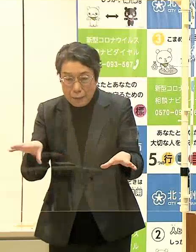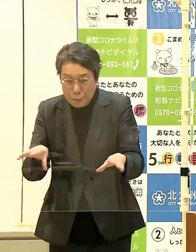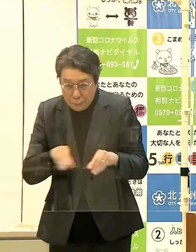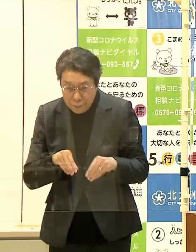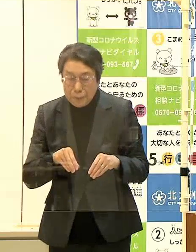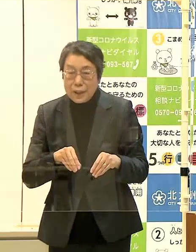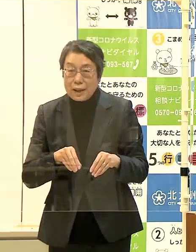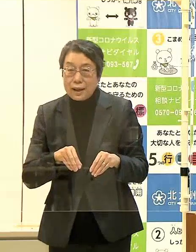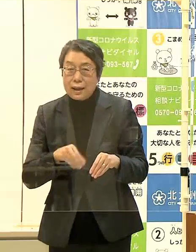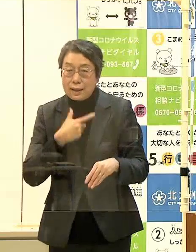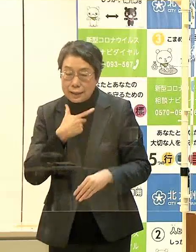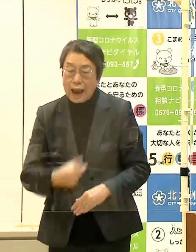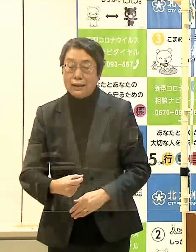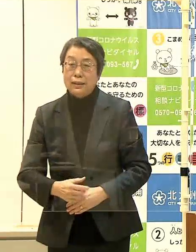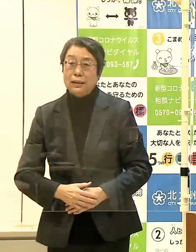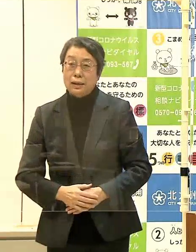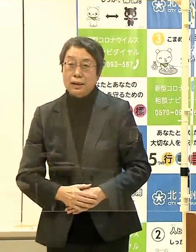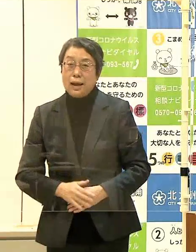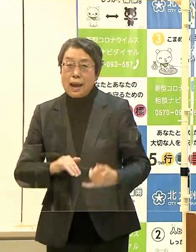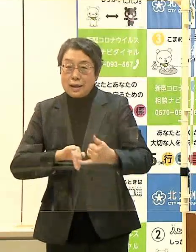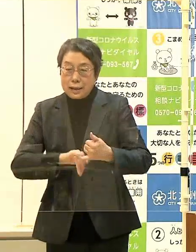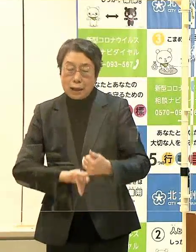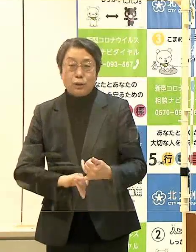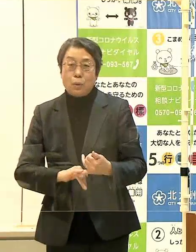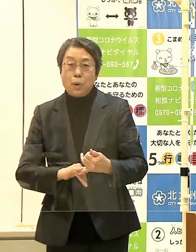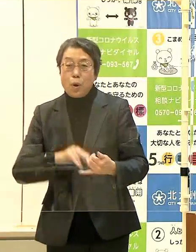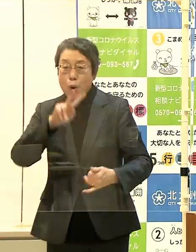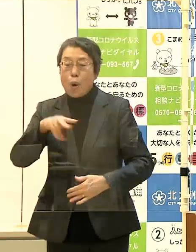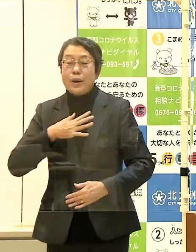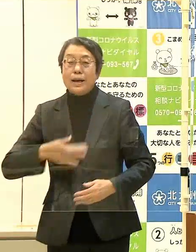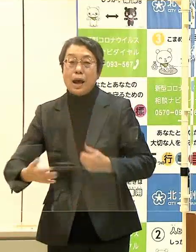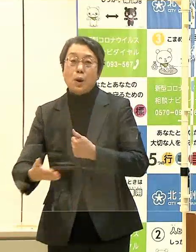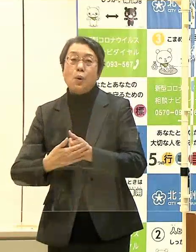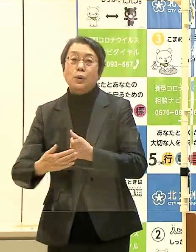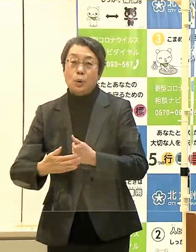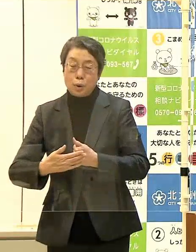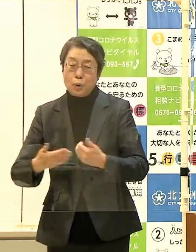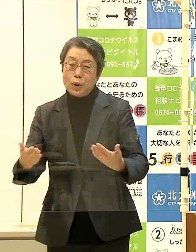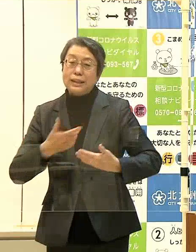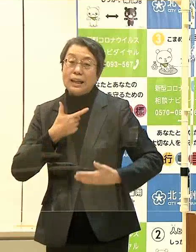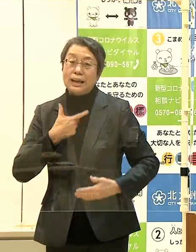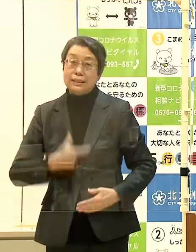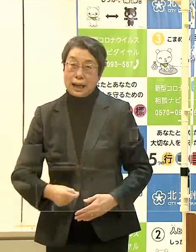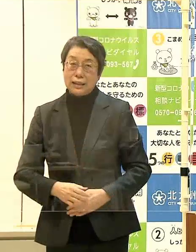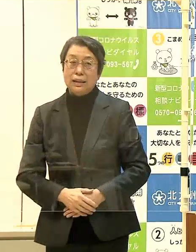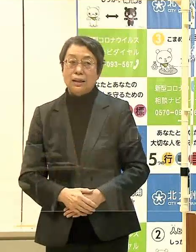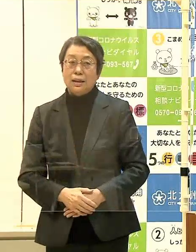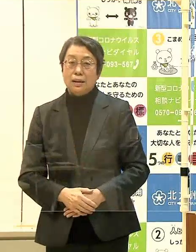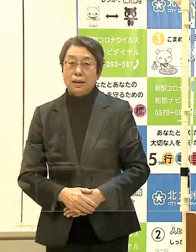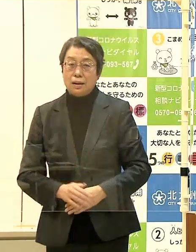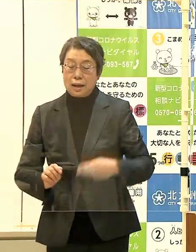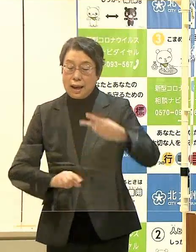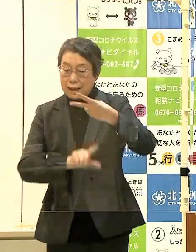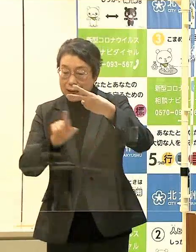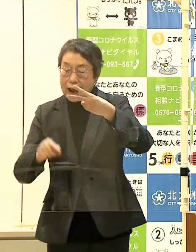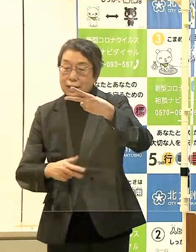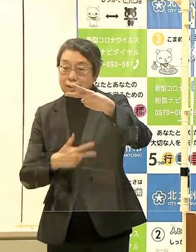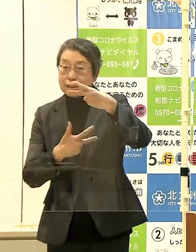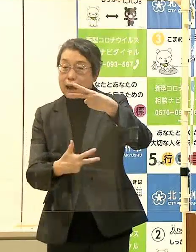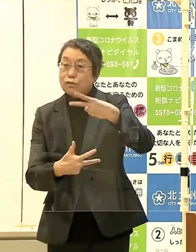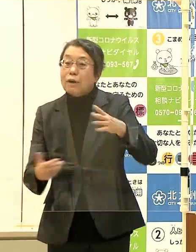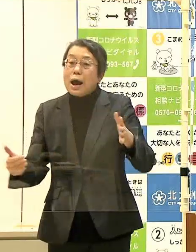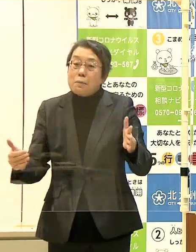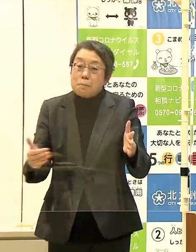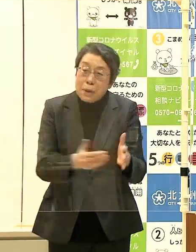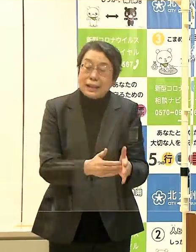ここでを最高のためにぜひともご理解とご協力を賜りたいと思っております2月7日までの